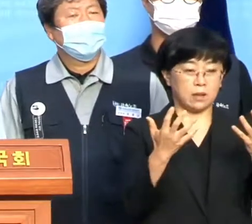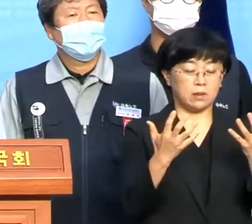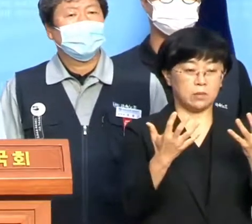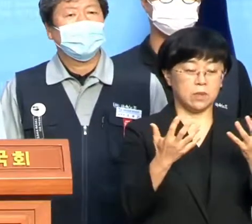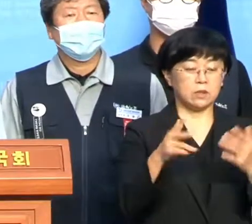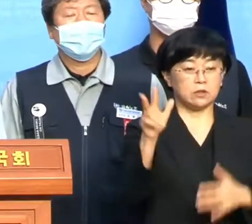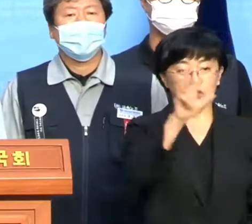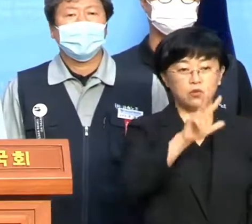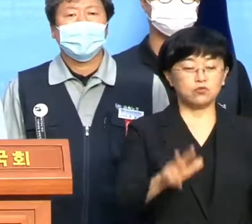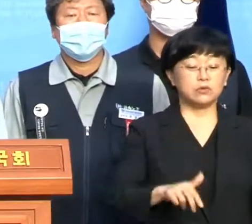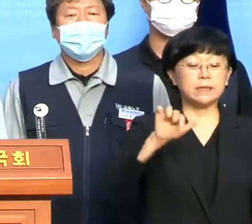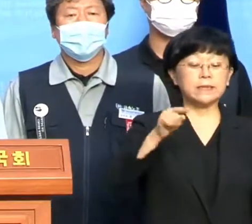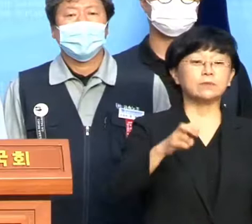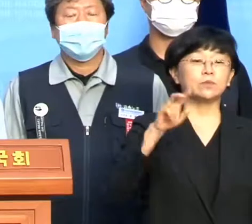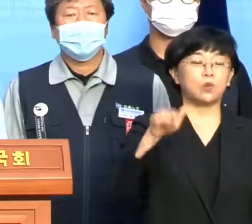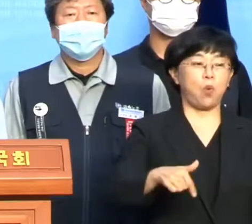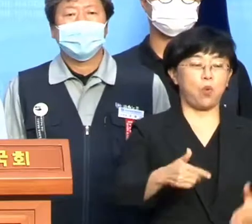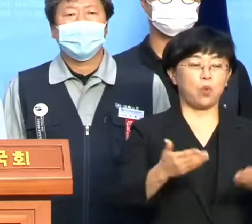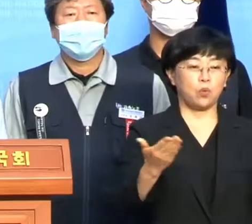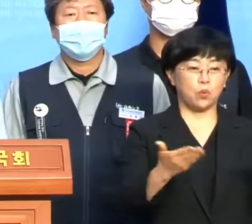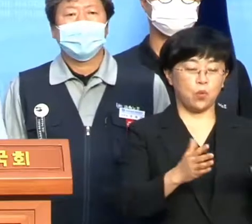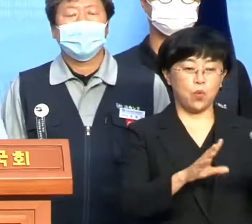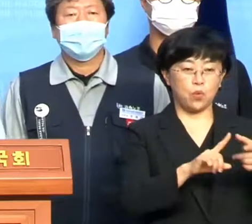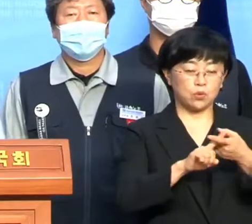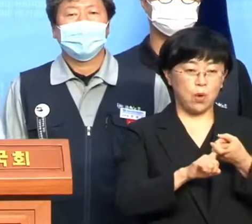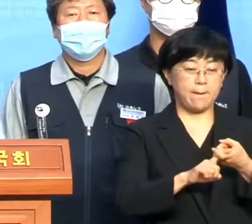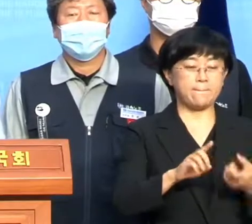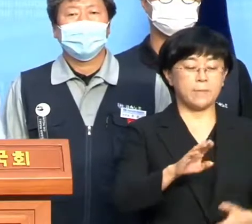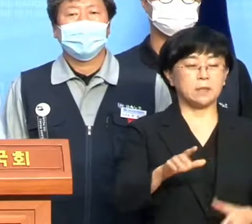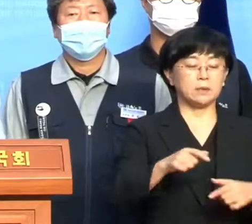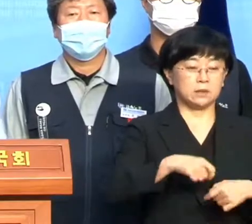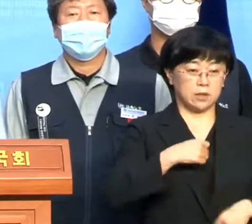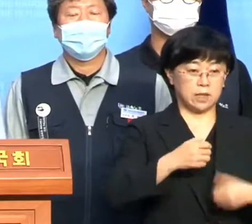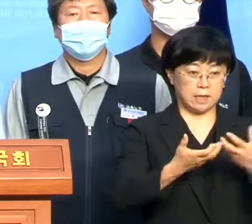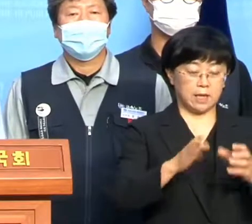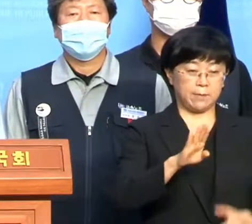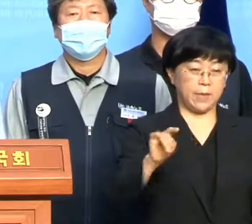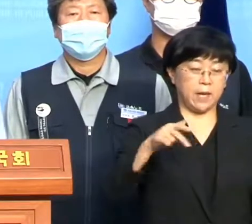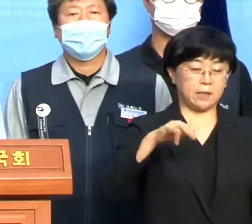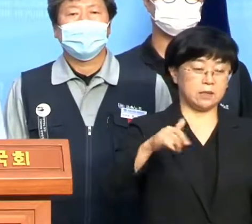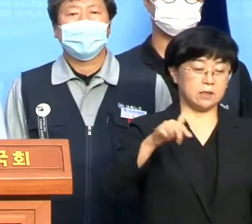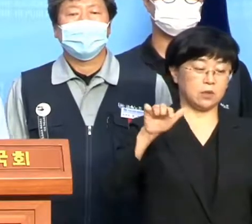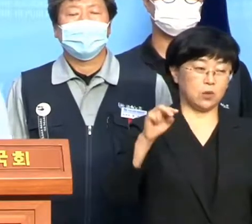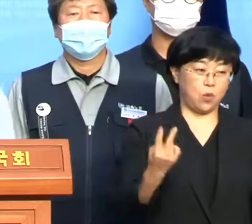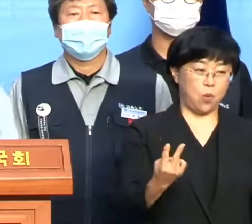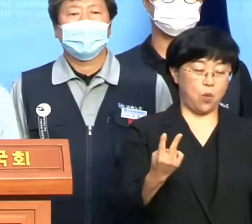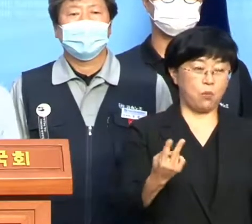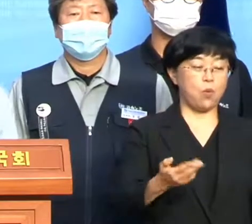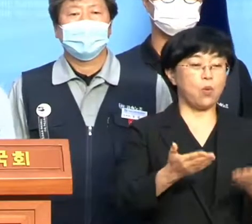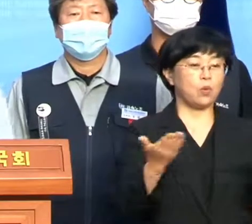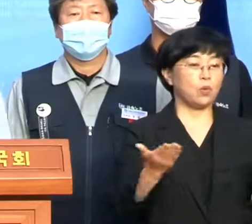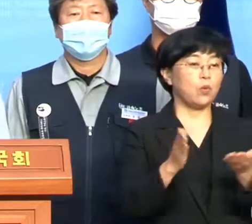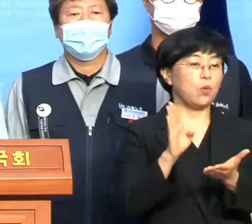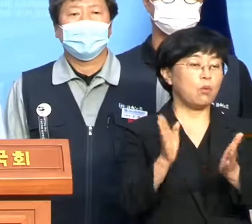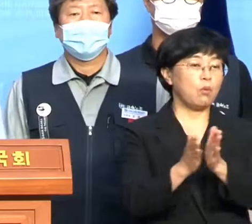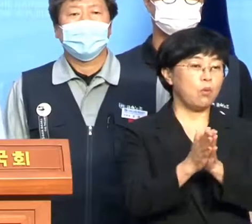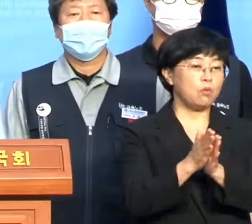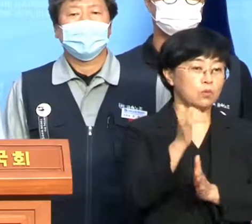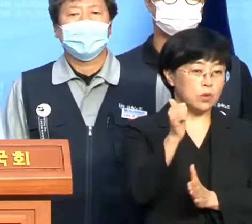노동조합 그리고 정의당 깨질 경우 원내대표 시를 정의당 노동 본부에서